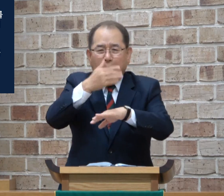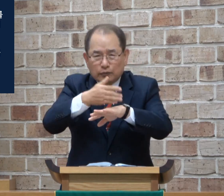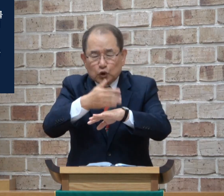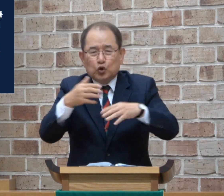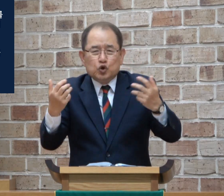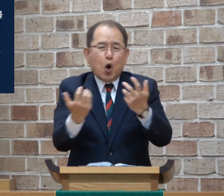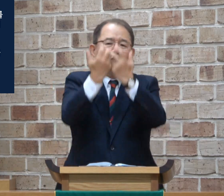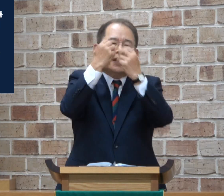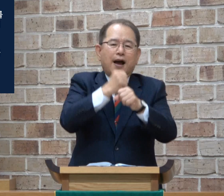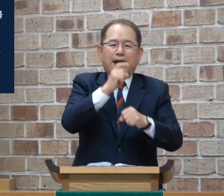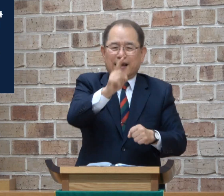하라. 아멘.